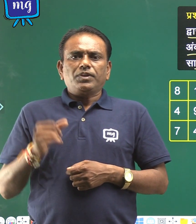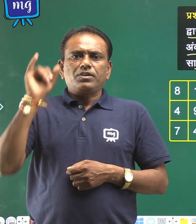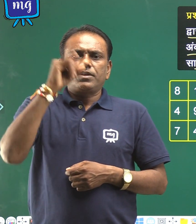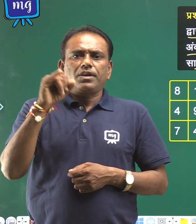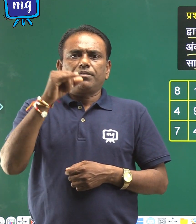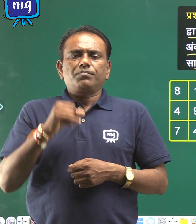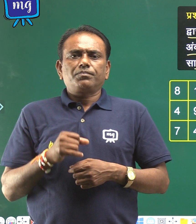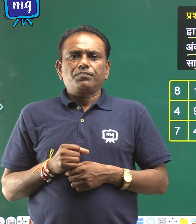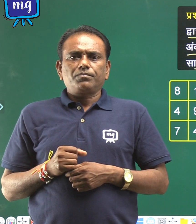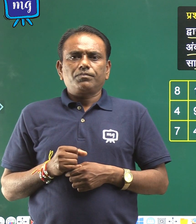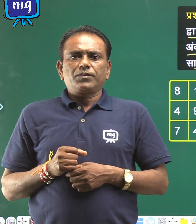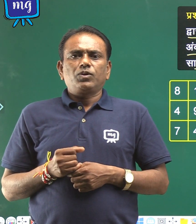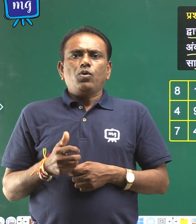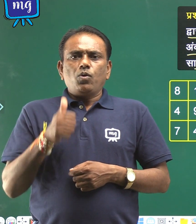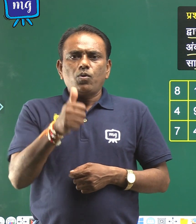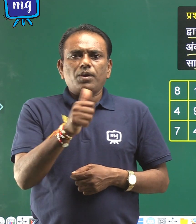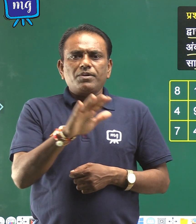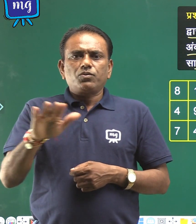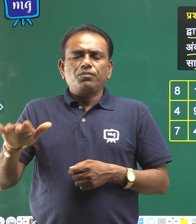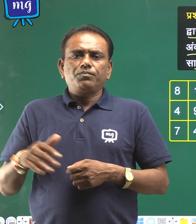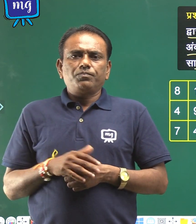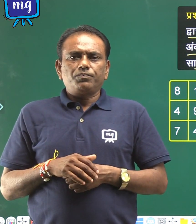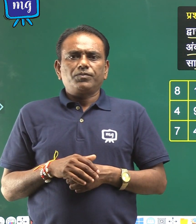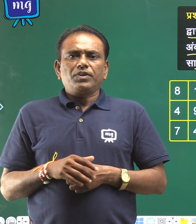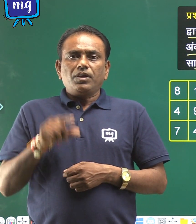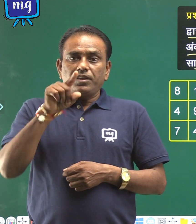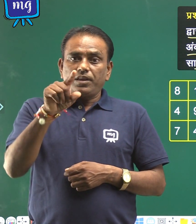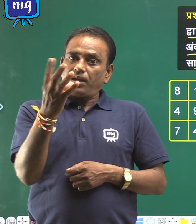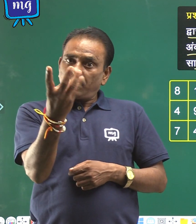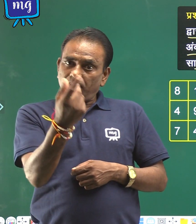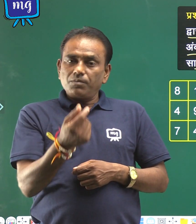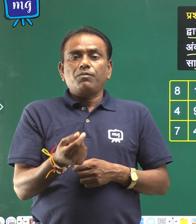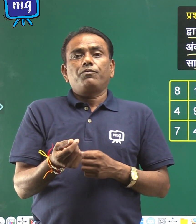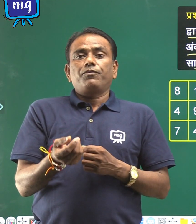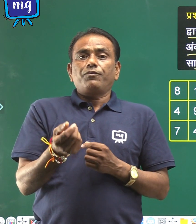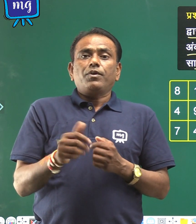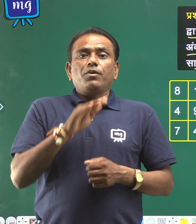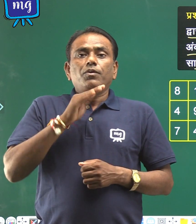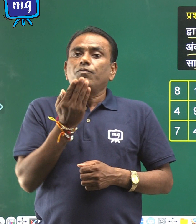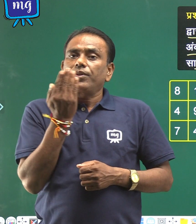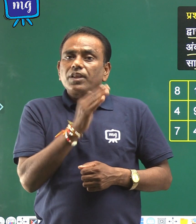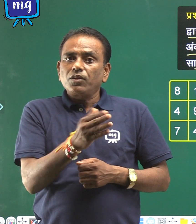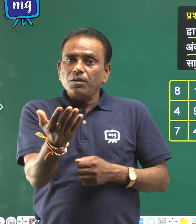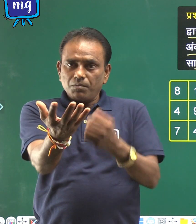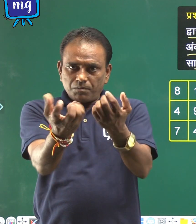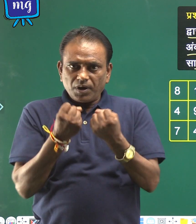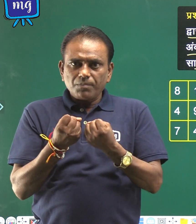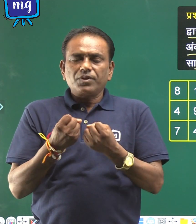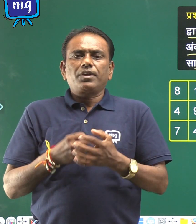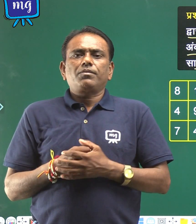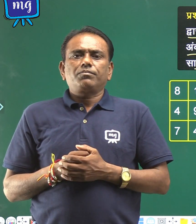6। ठीक है बच्चों, ये अंक विद्यार्थियों ने प्राप्त किए